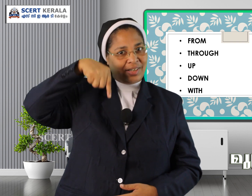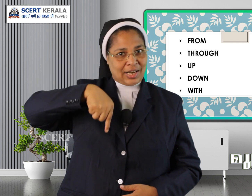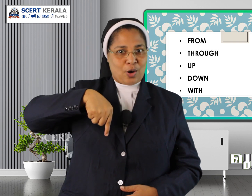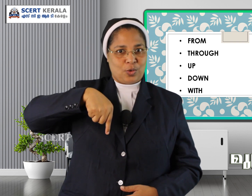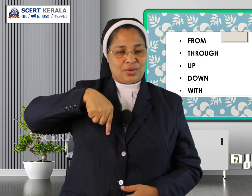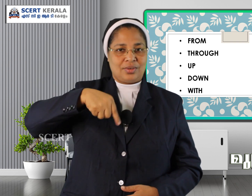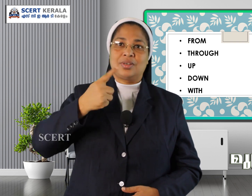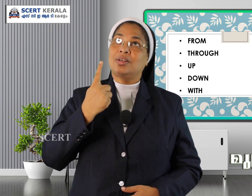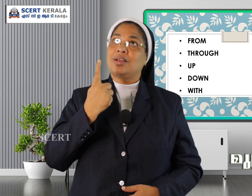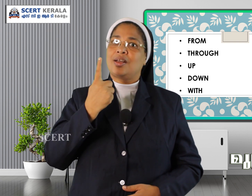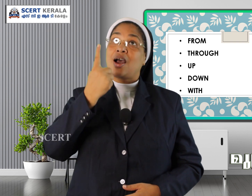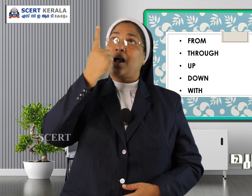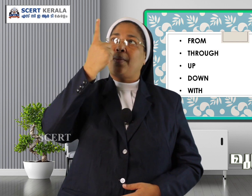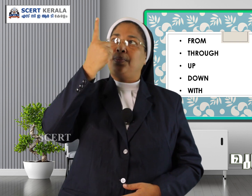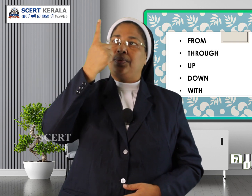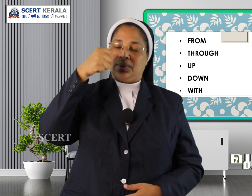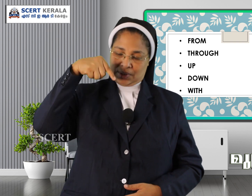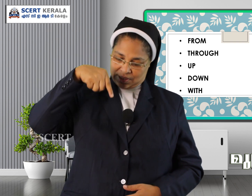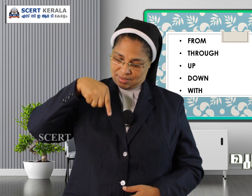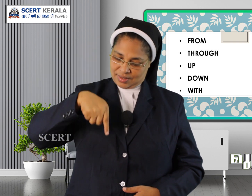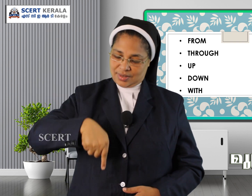ഡൗൺ, അപ്പ്, ഡൗൺ,